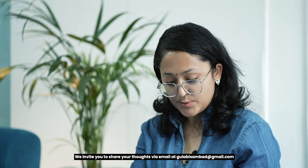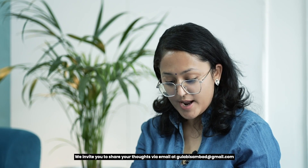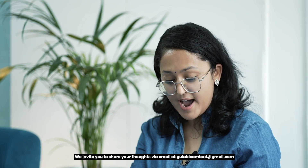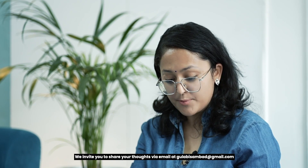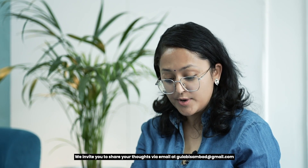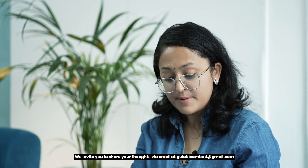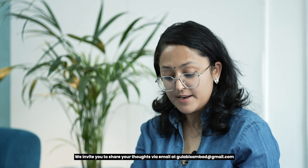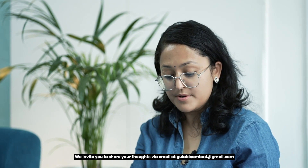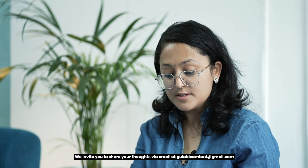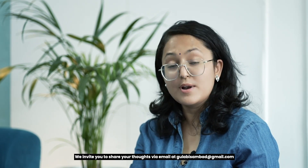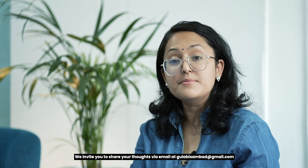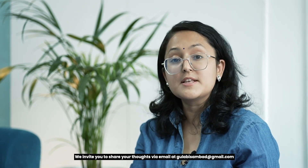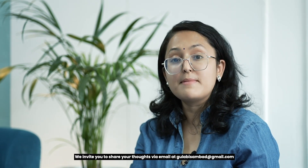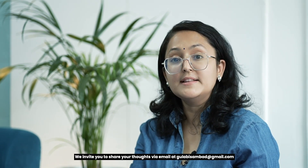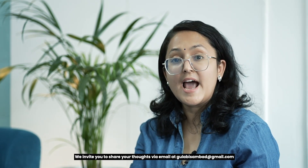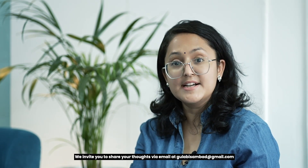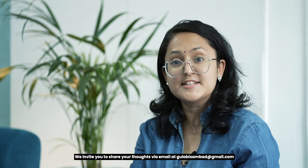आफूलाई लागेको कुरा हाम्रो इमेल एड्रेस